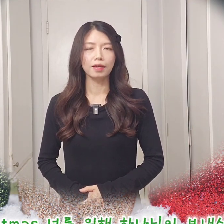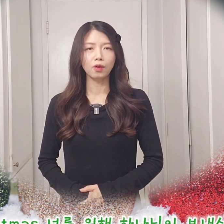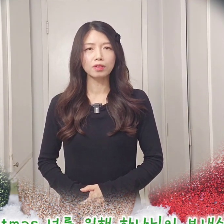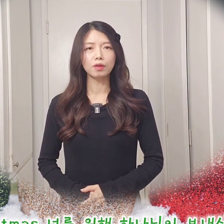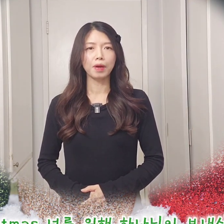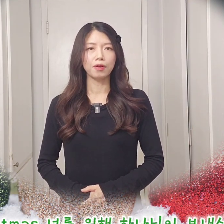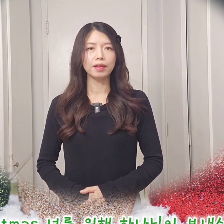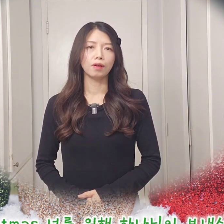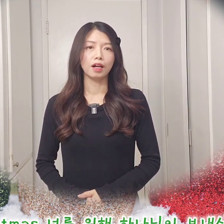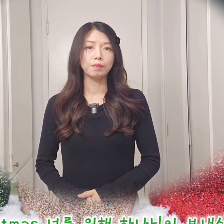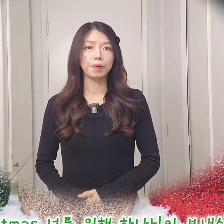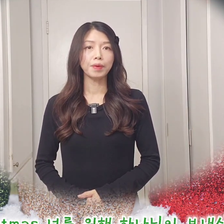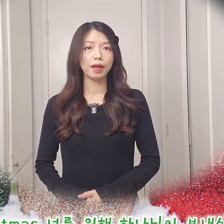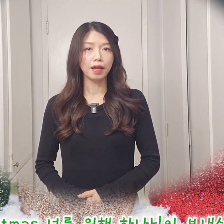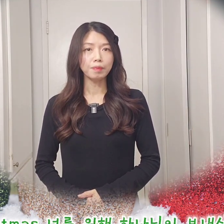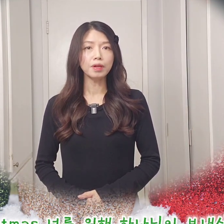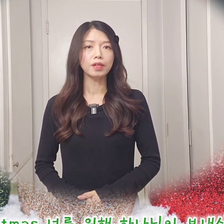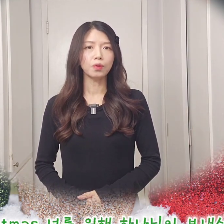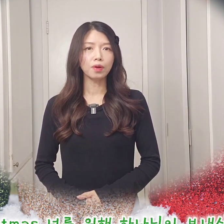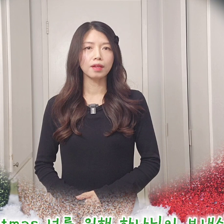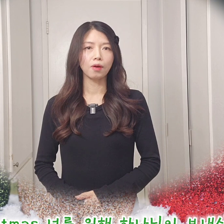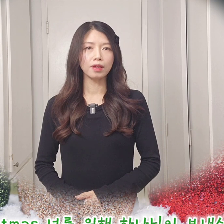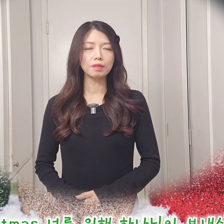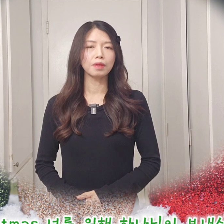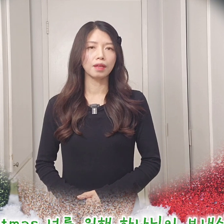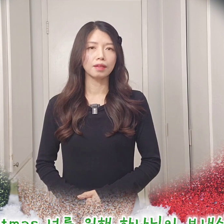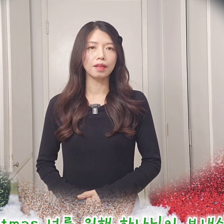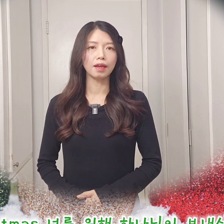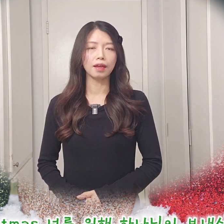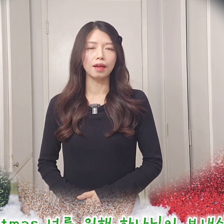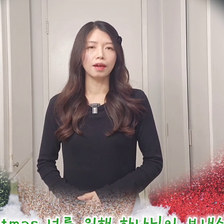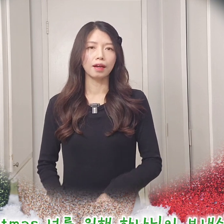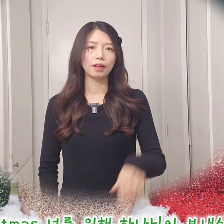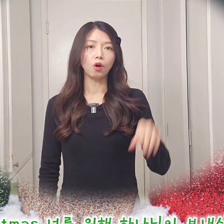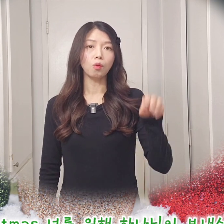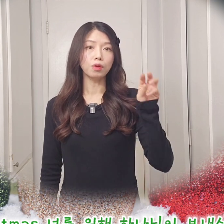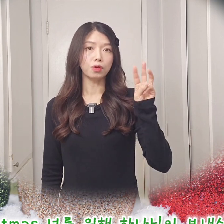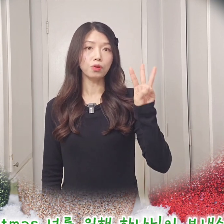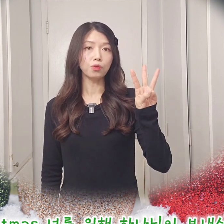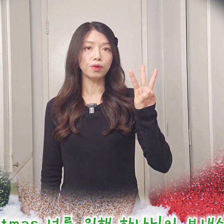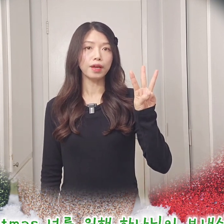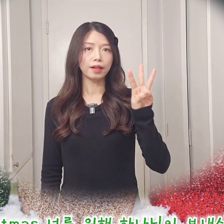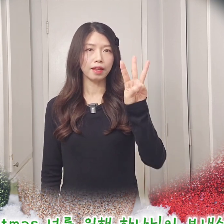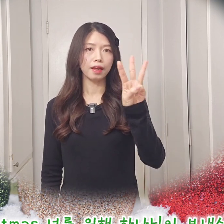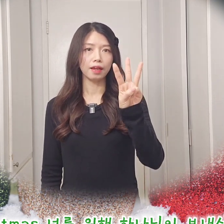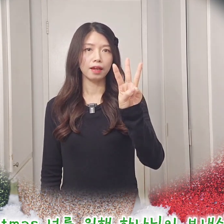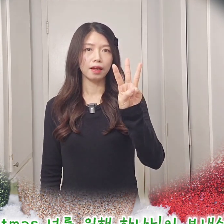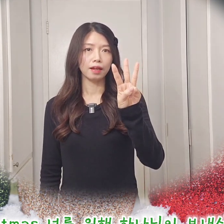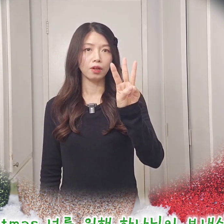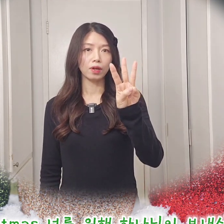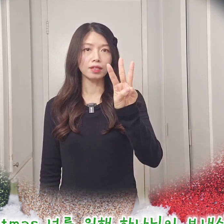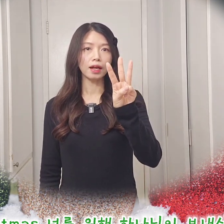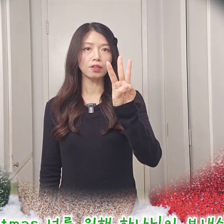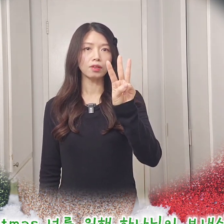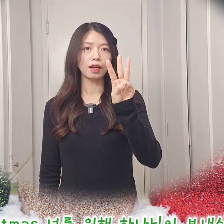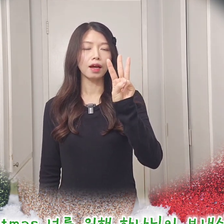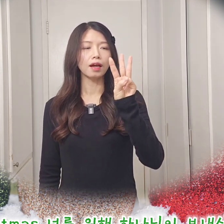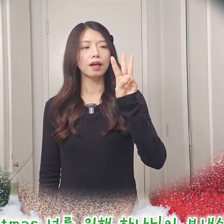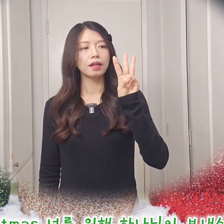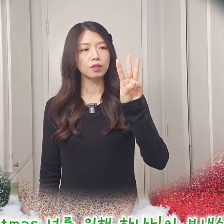여기서 메리는 알파벳 M을 이용해서 하시면 되는데 아까 W, 위 할 때 이렇게 시작하셨다가 이